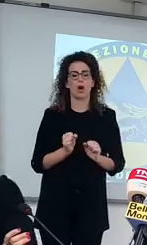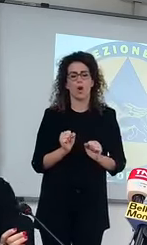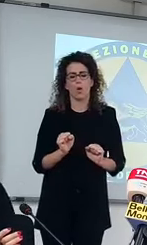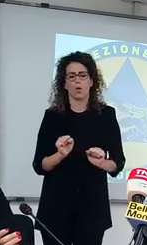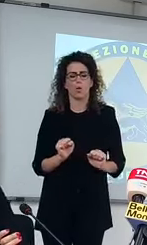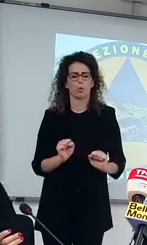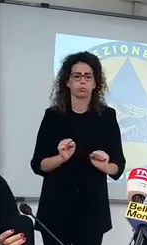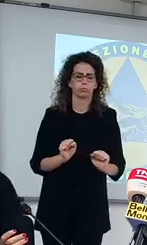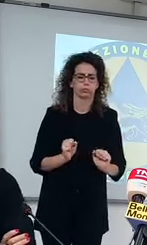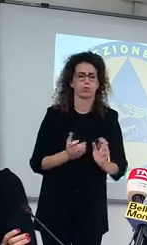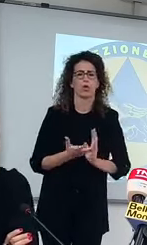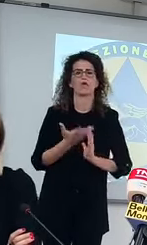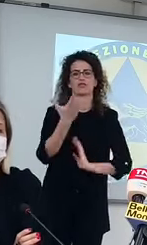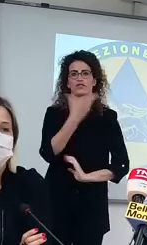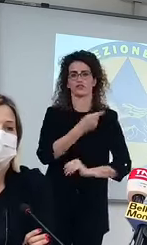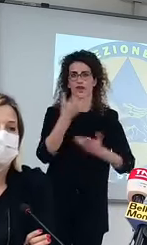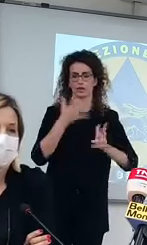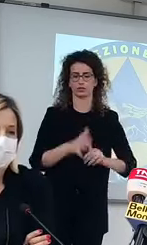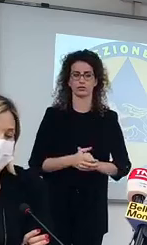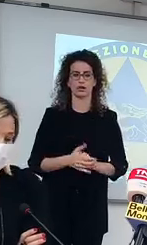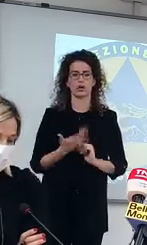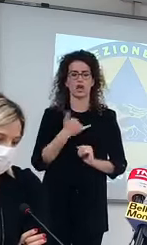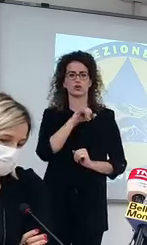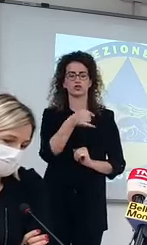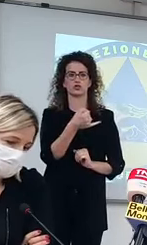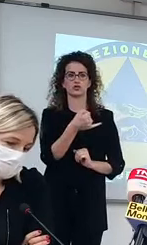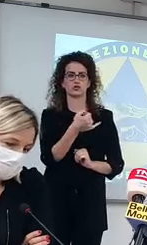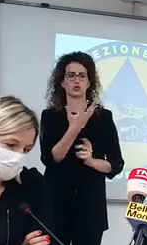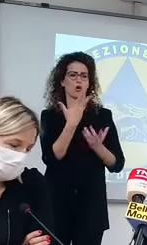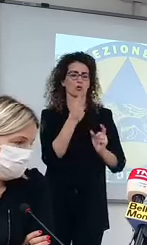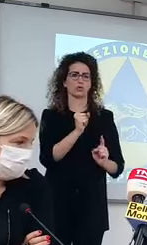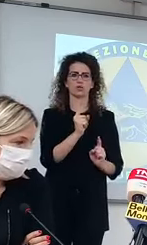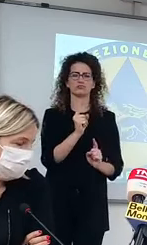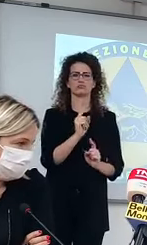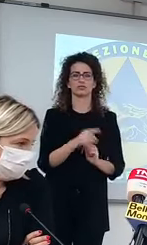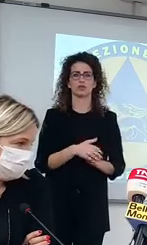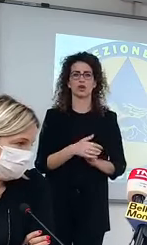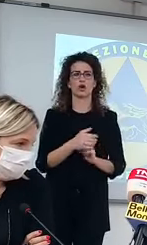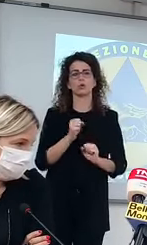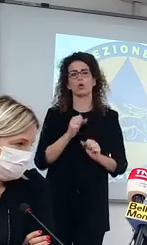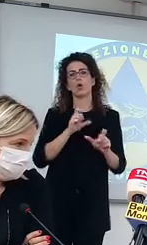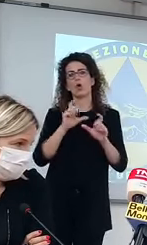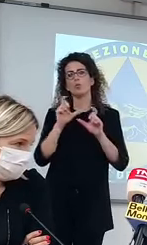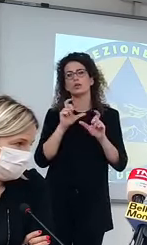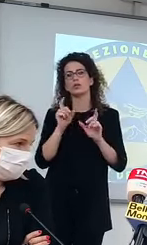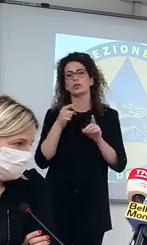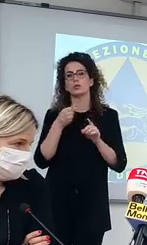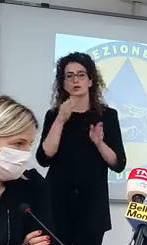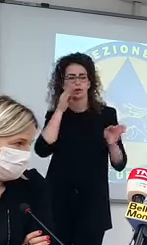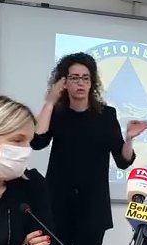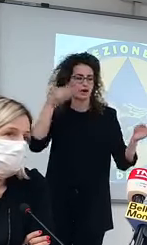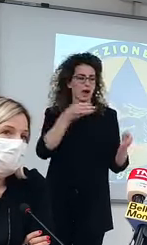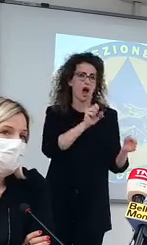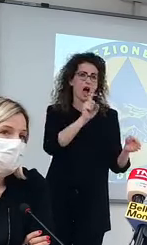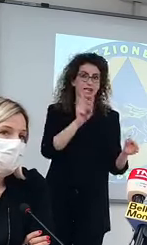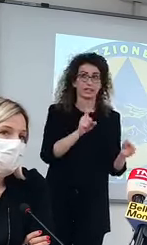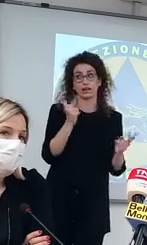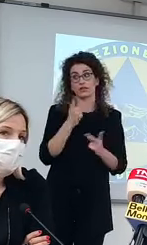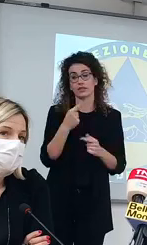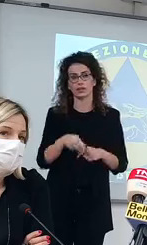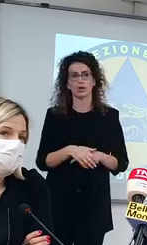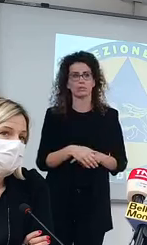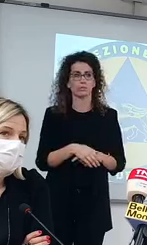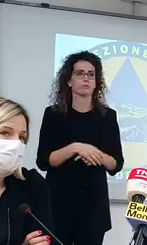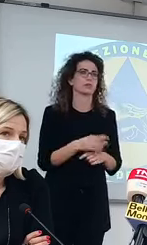possibilità, però Johnson & Johnson non ho visto tutta sta, forse anche perché la comunicazione si è concentrata di più su AstraZeneca, questa è un'altra verità. Beh,